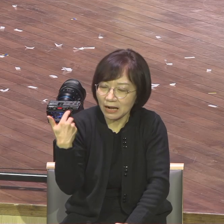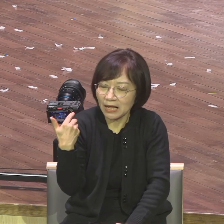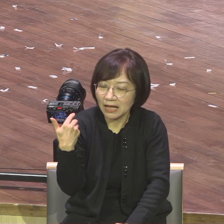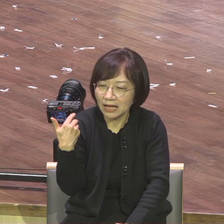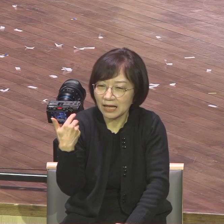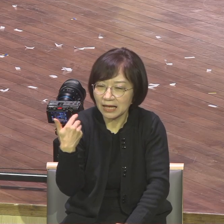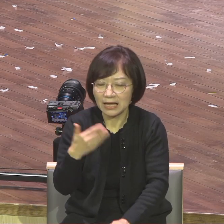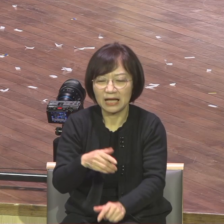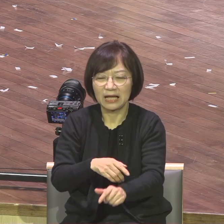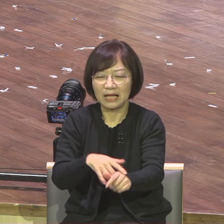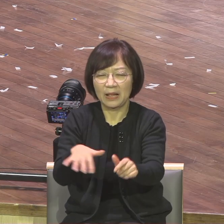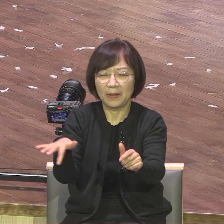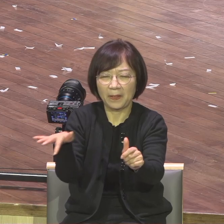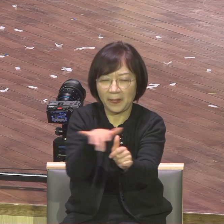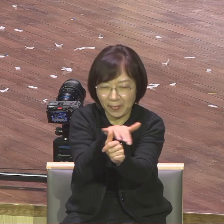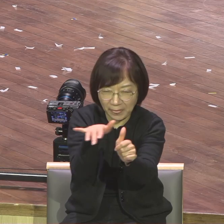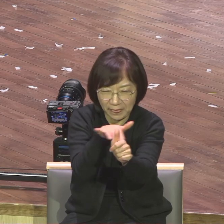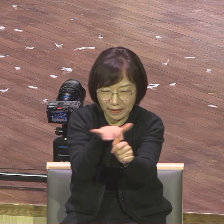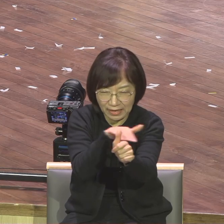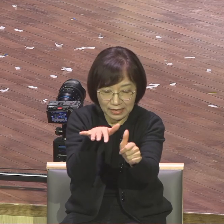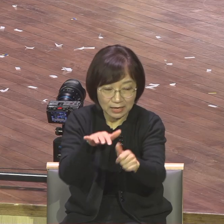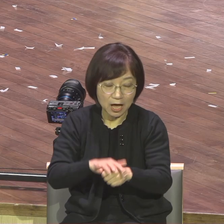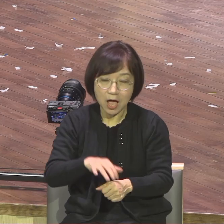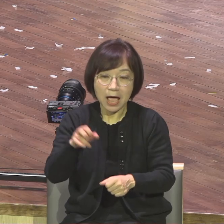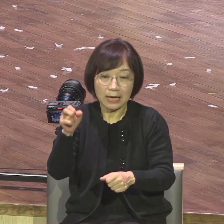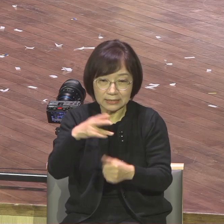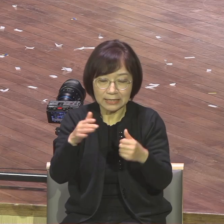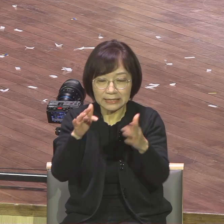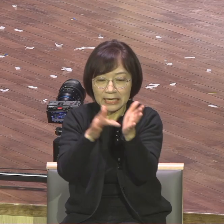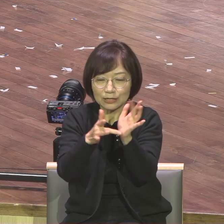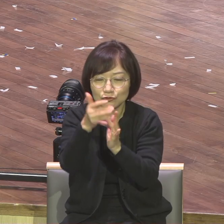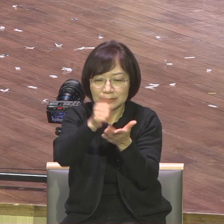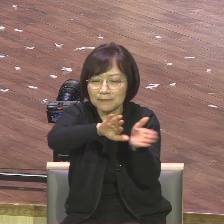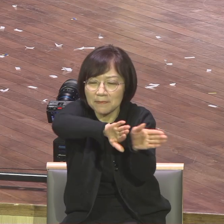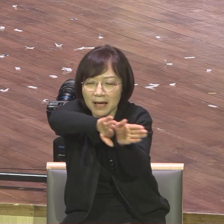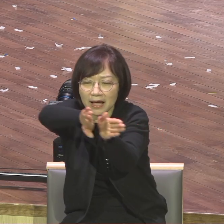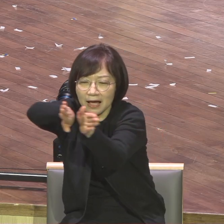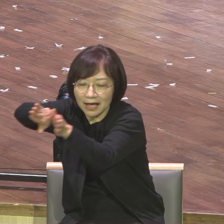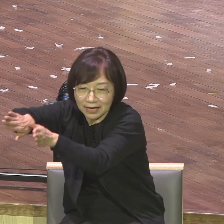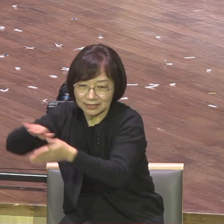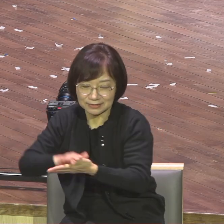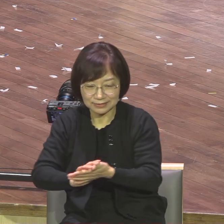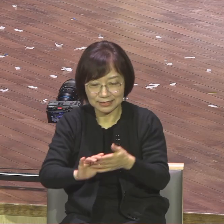산타와 선물을 크리스마스 주인공으로 바꿔버렸어.